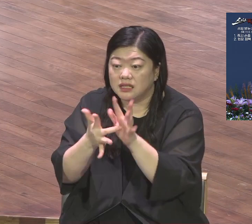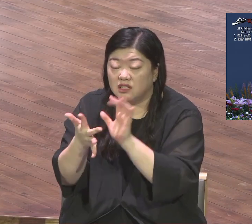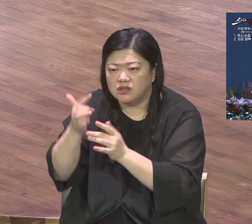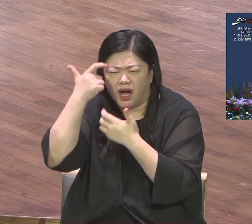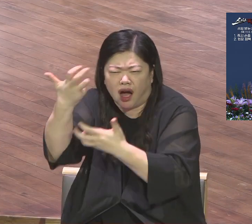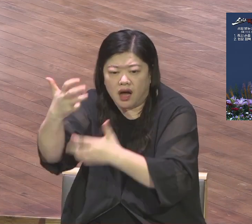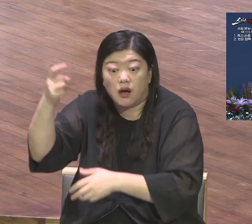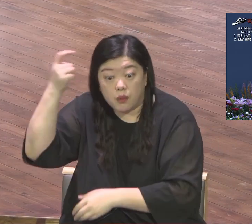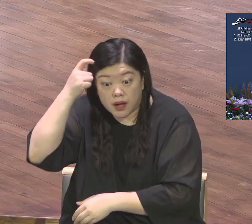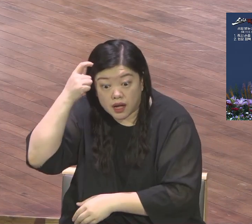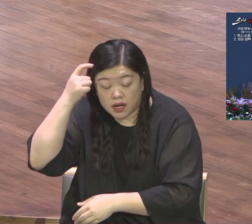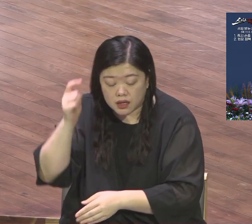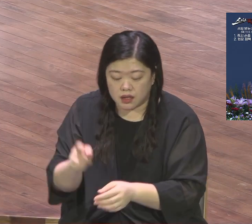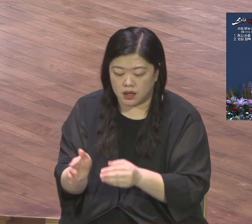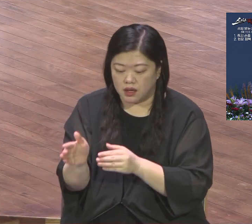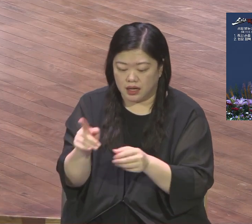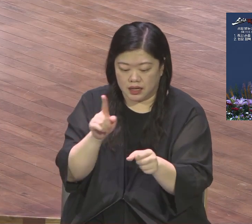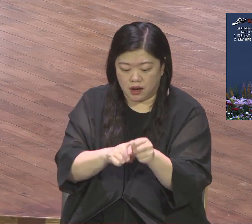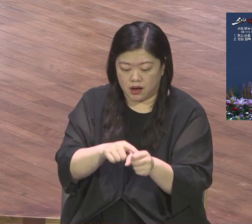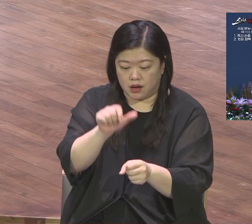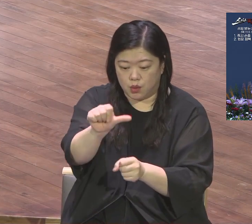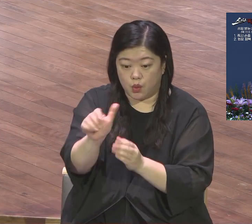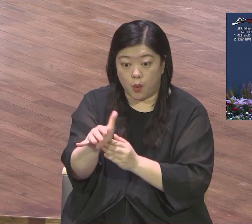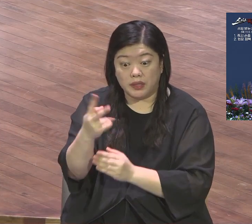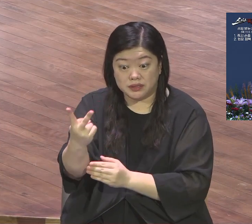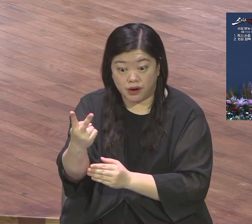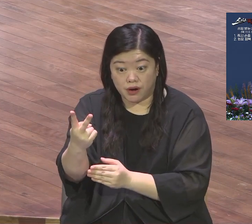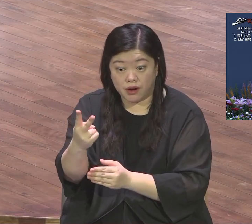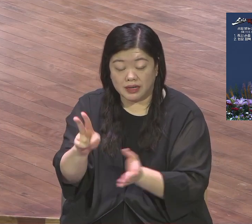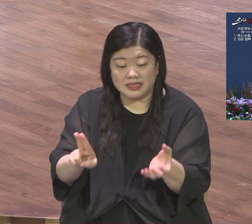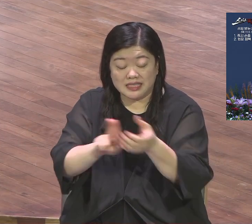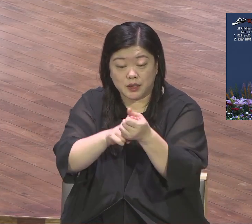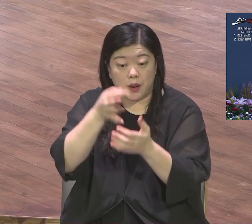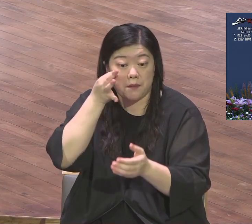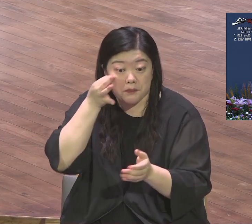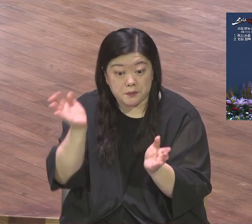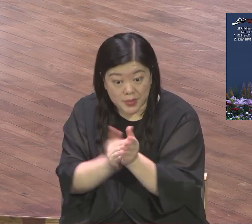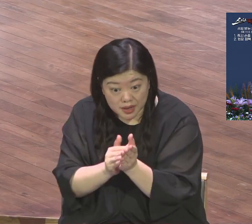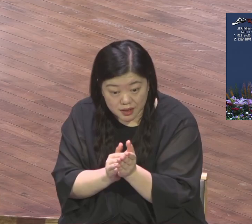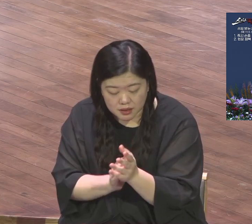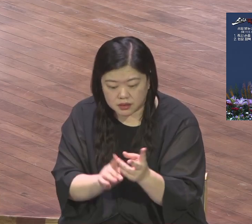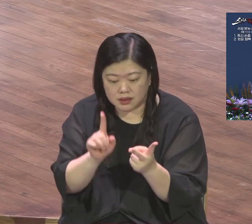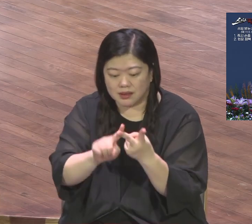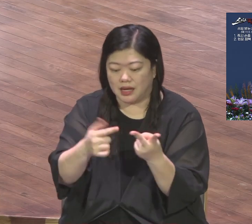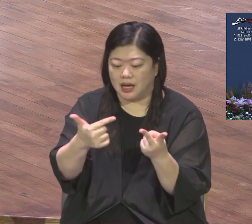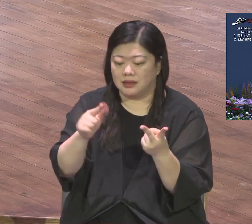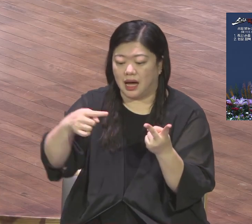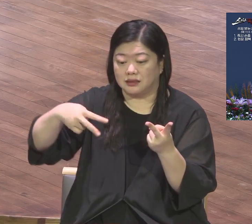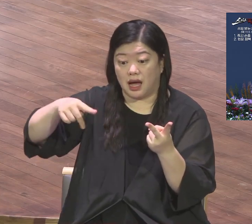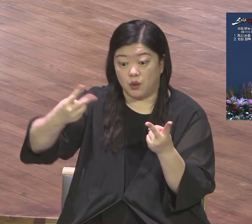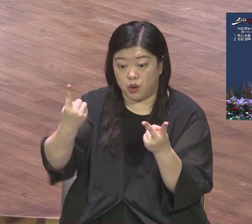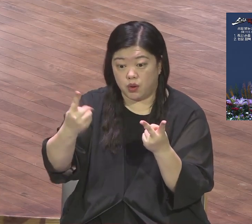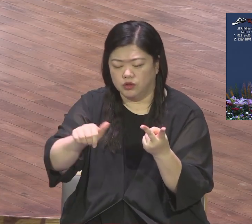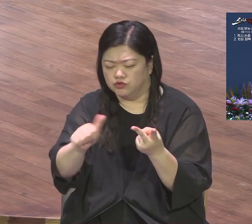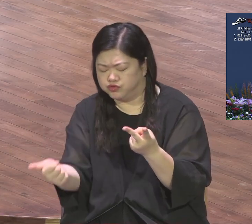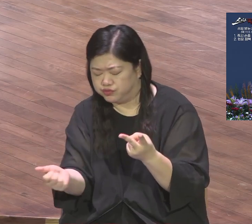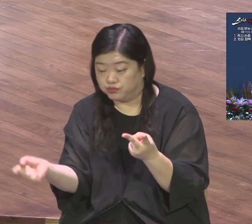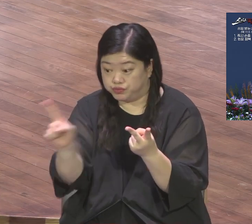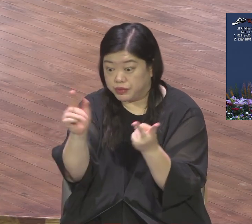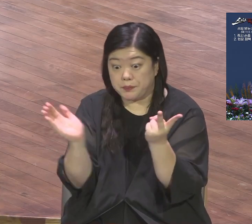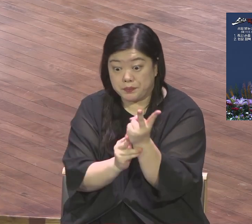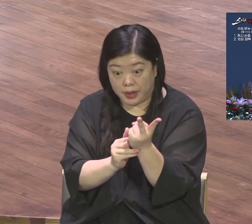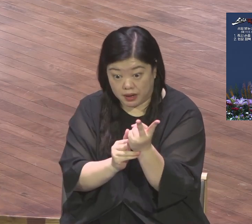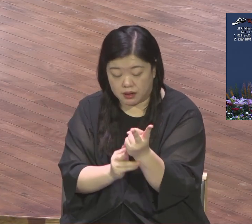하나 가지고 5,000명 아이들까지 여자들까지 2만 명 먹이는 거 봤잖아요. 아 죽은 나사로 살리는 거 봤잖아요.